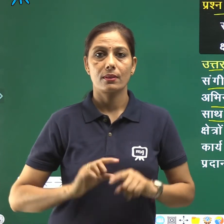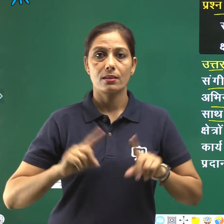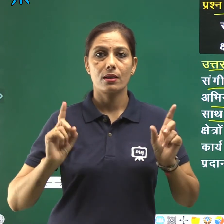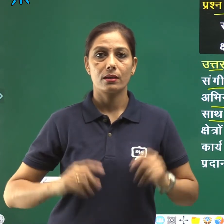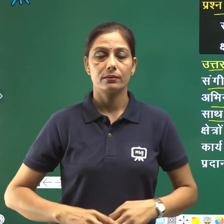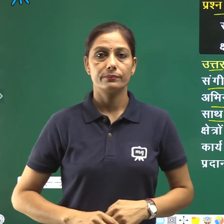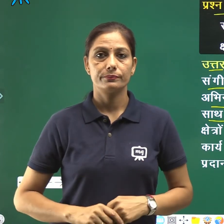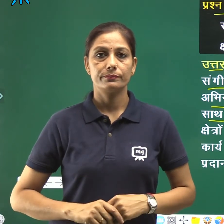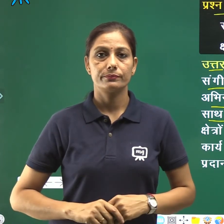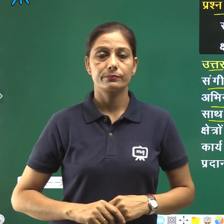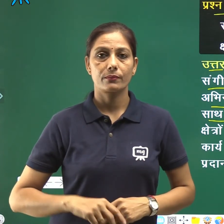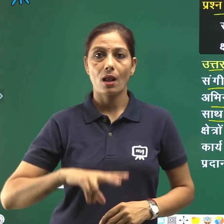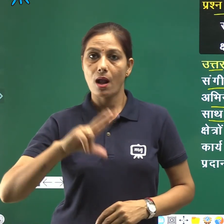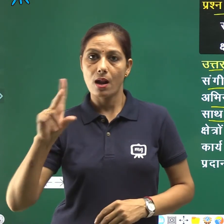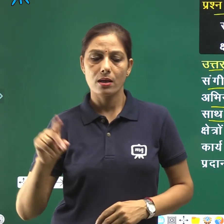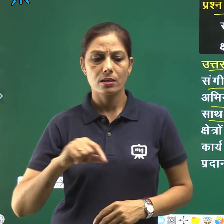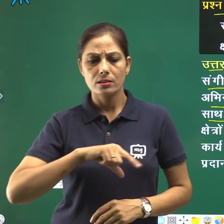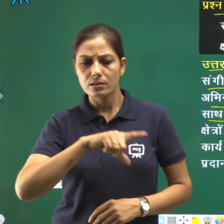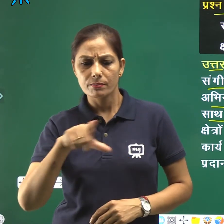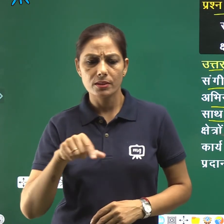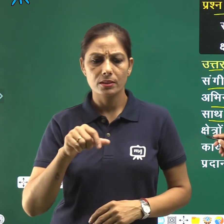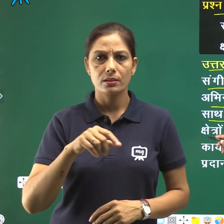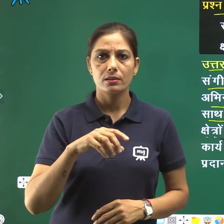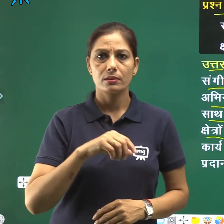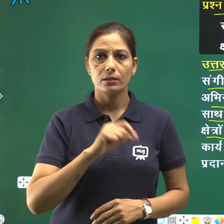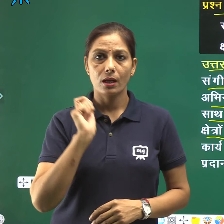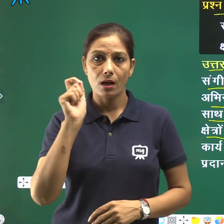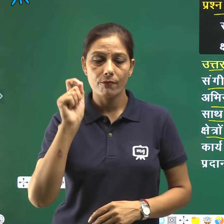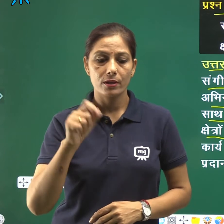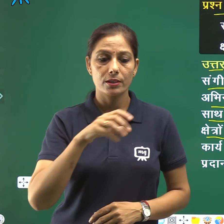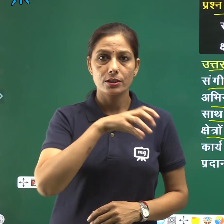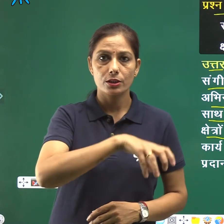तथा अन्य समस्त कार्य क्षेत्रों में